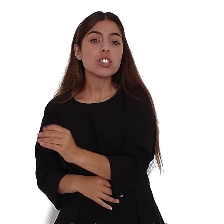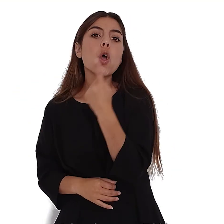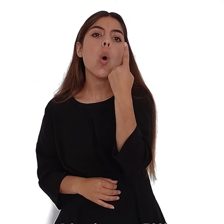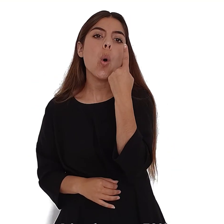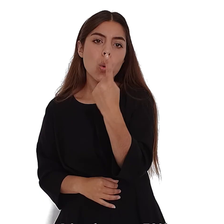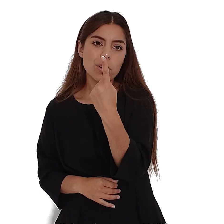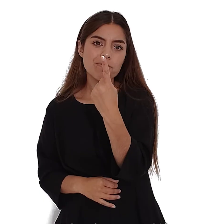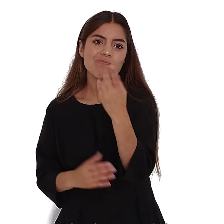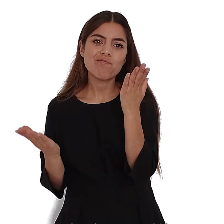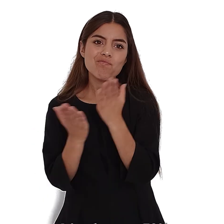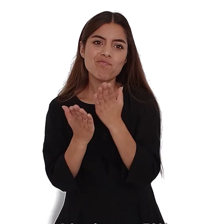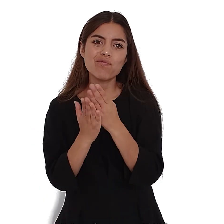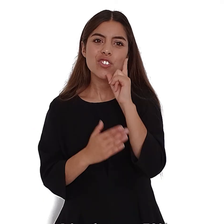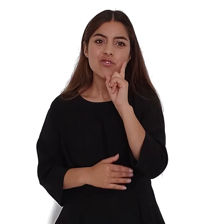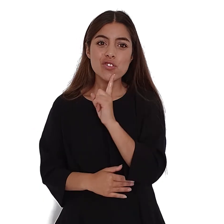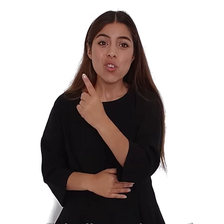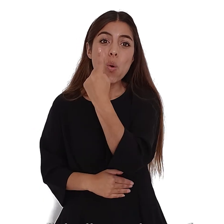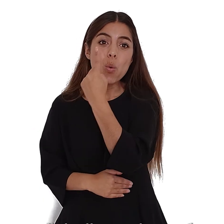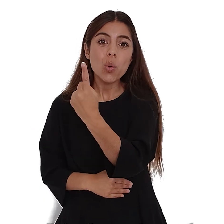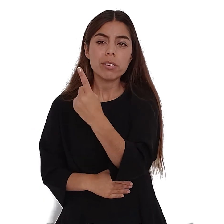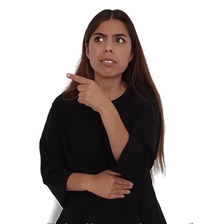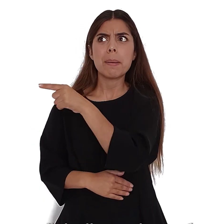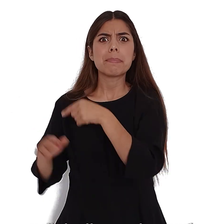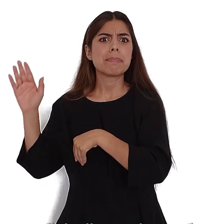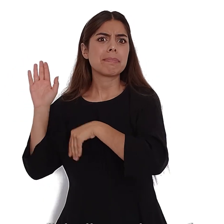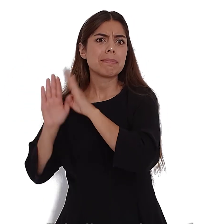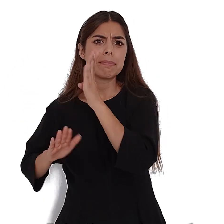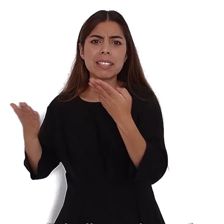hay solo un estudiante sordo en la escuela, y ello implica para la mayoría de los estudiantes